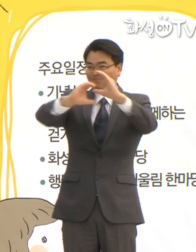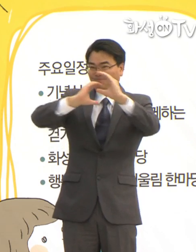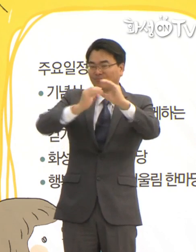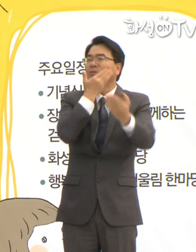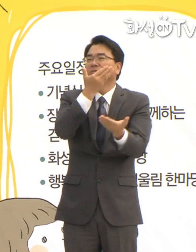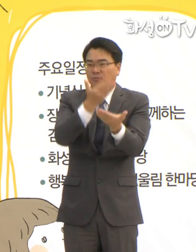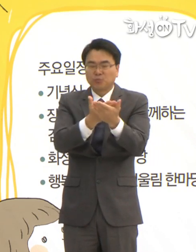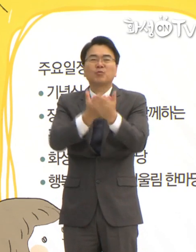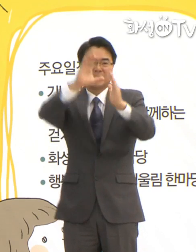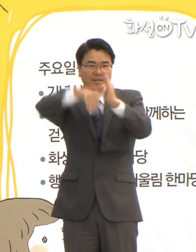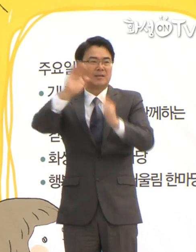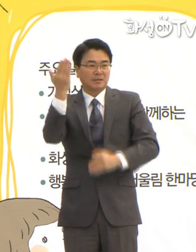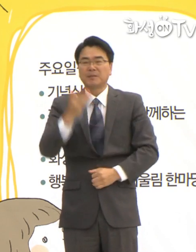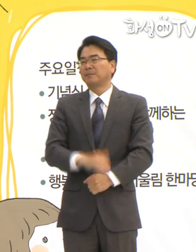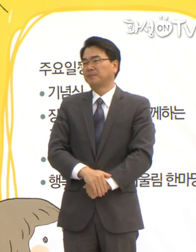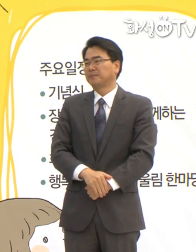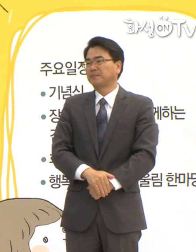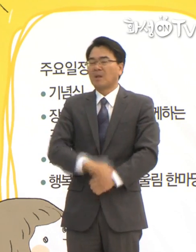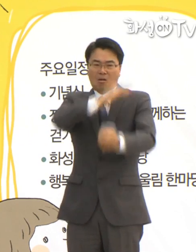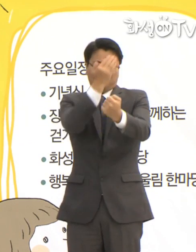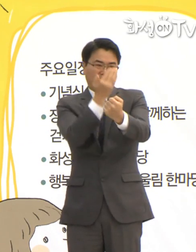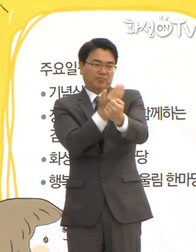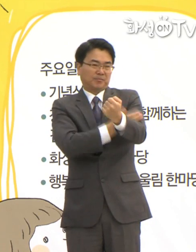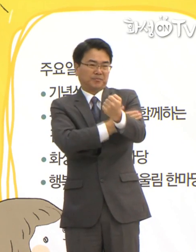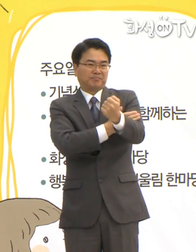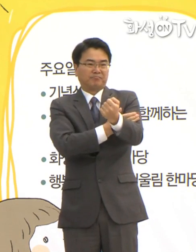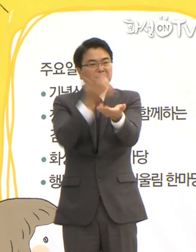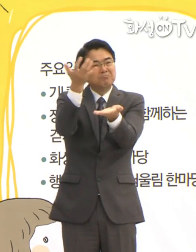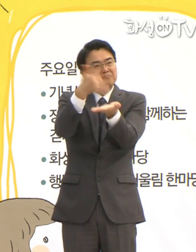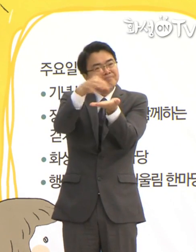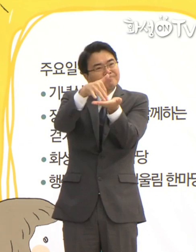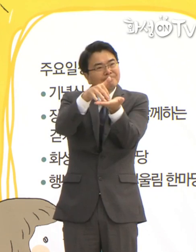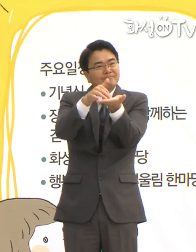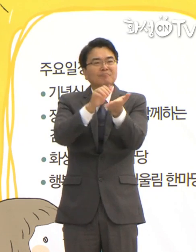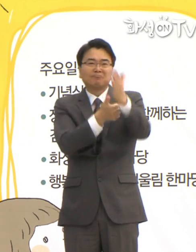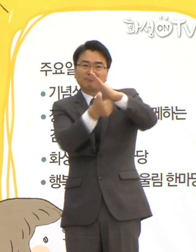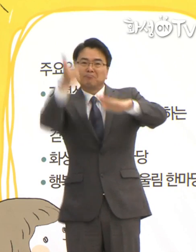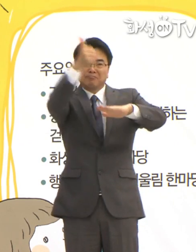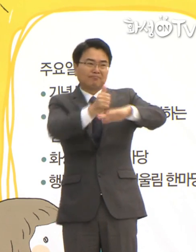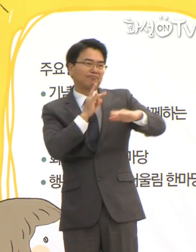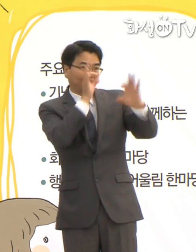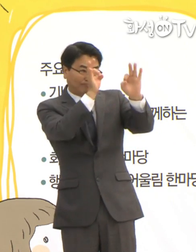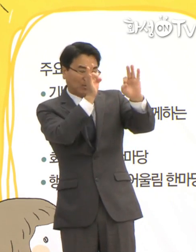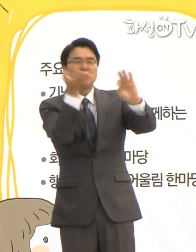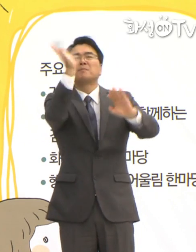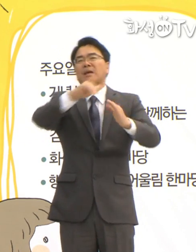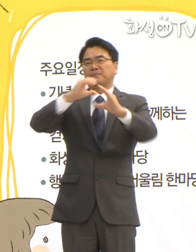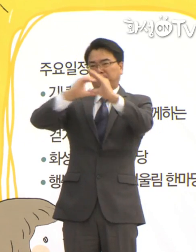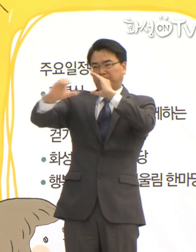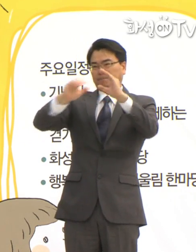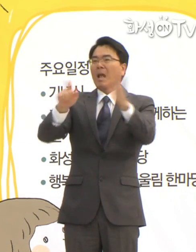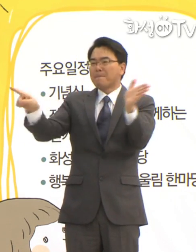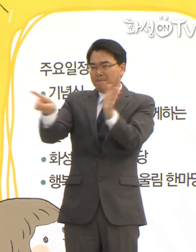소통력이 중요한 시대가 되었습니다. 권력은 숫자로 표현되는 성과를 중시하지만 소통의 힘은